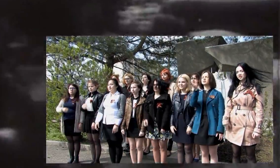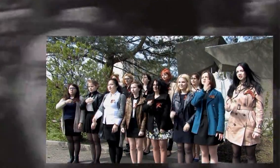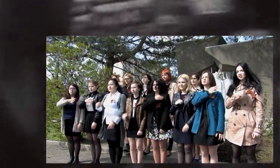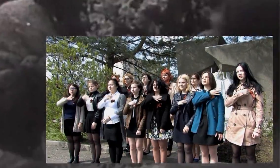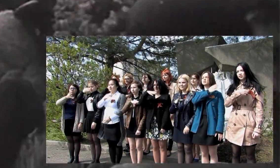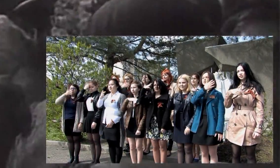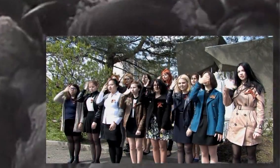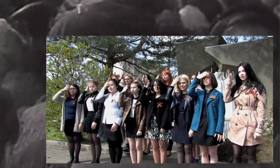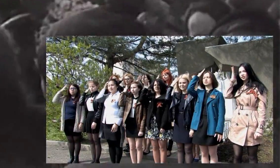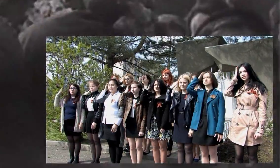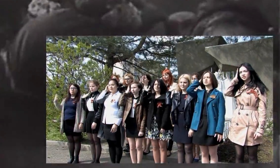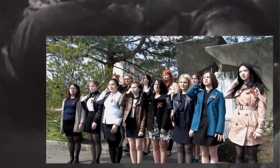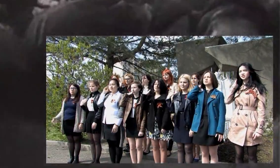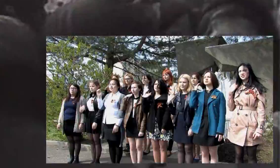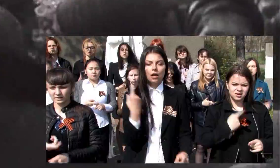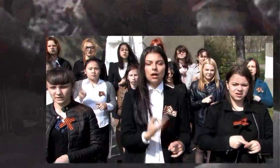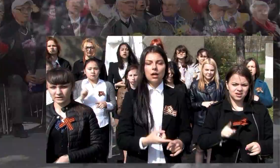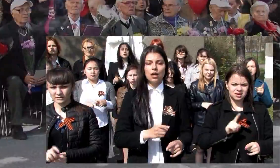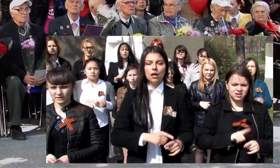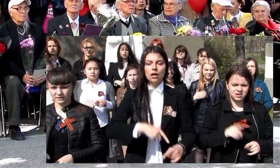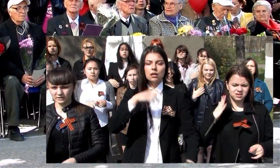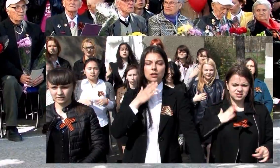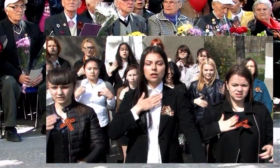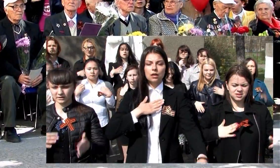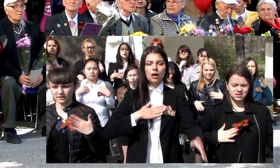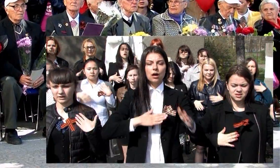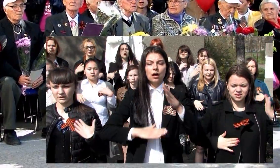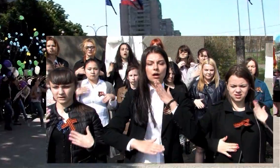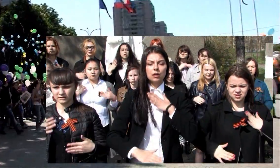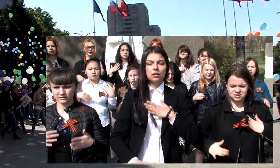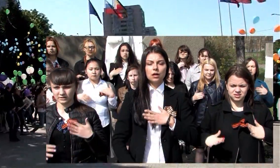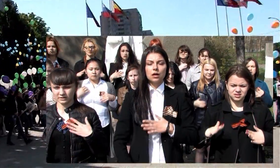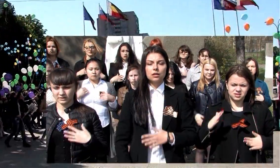праздник с сединою на висках. Это